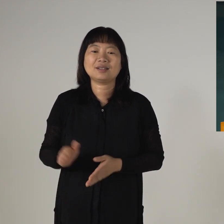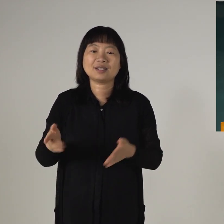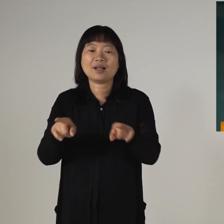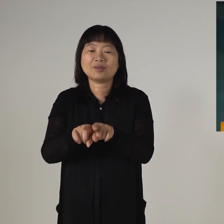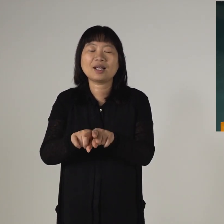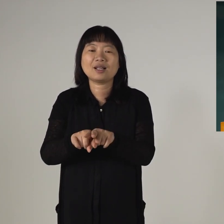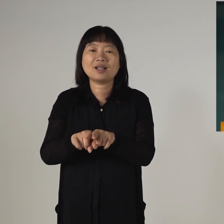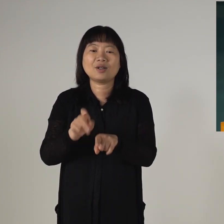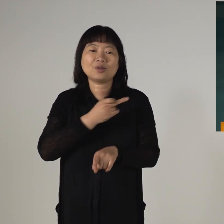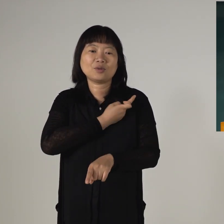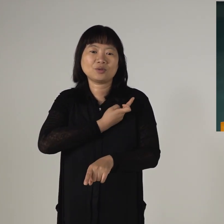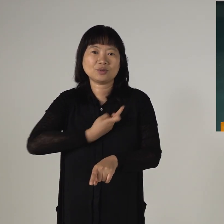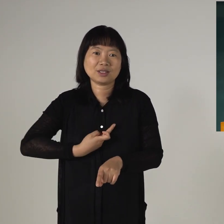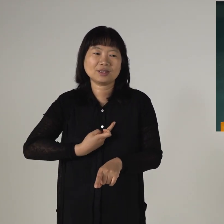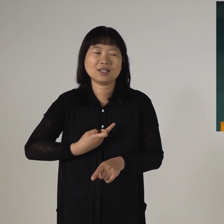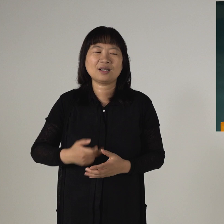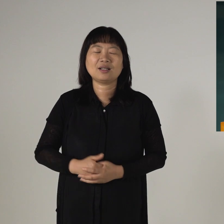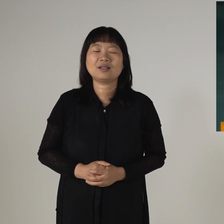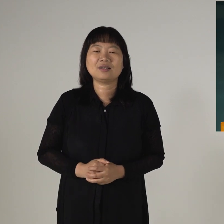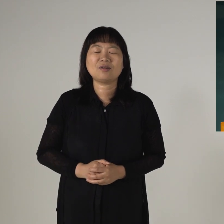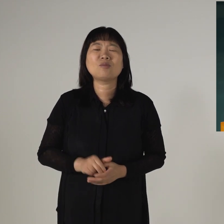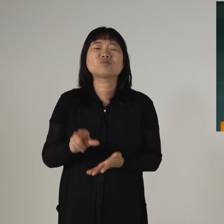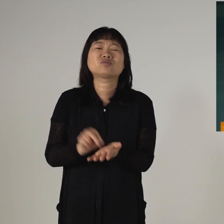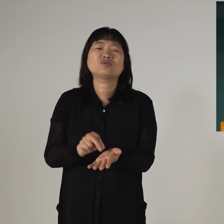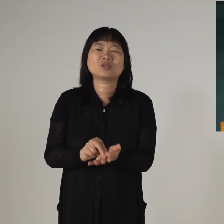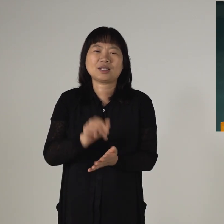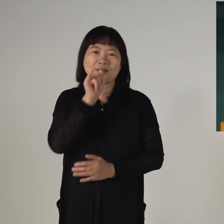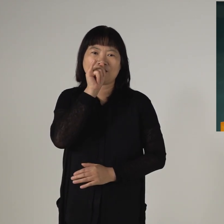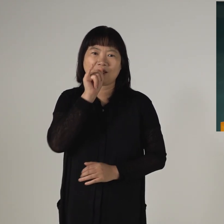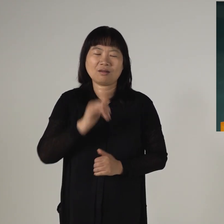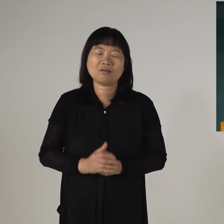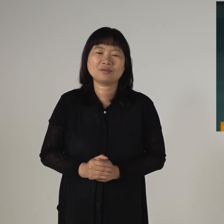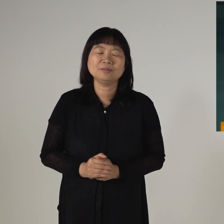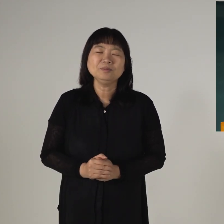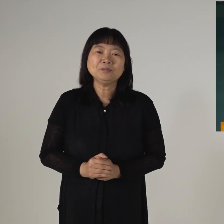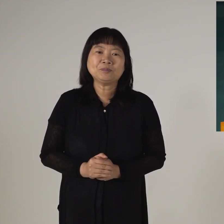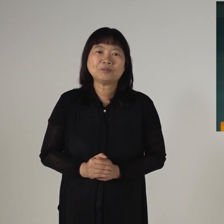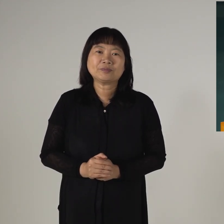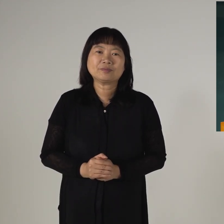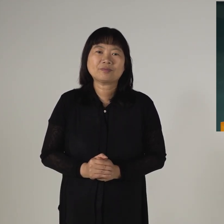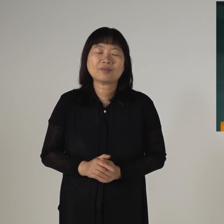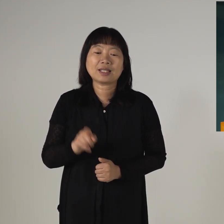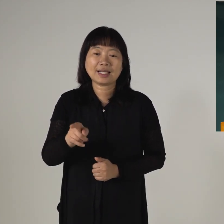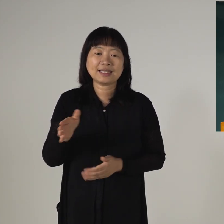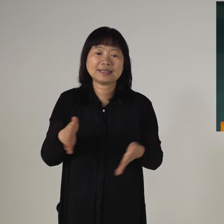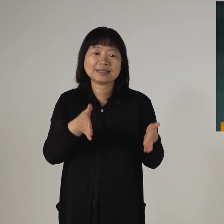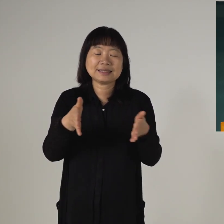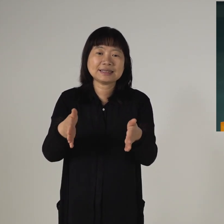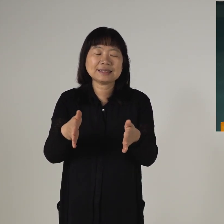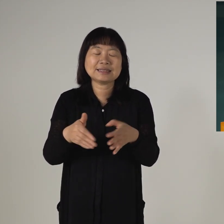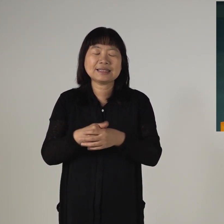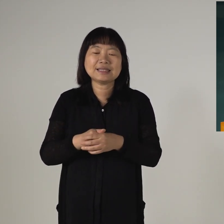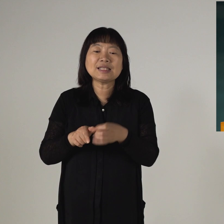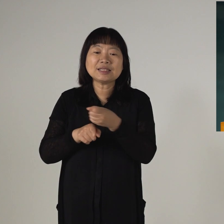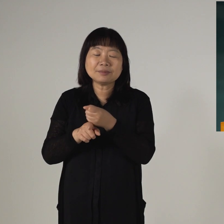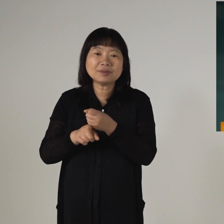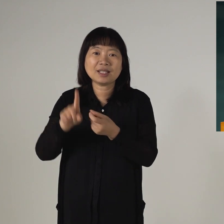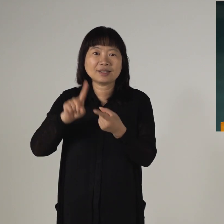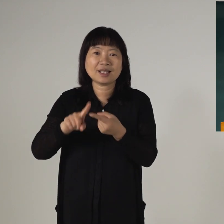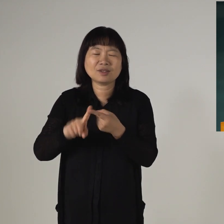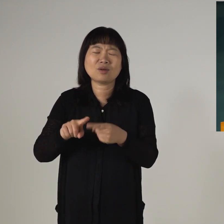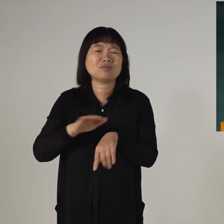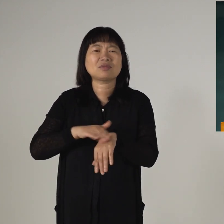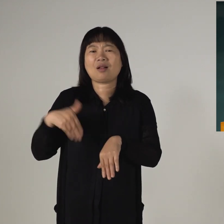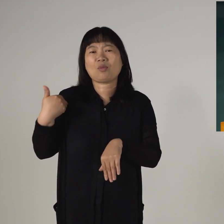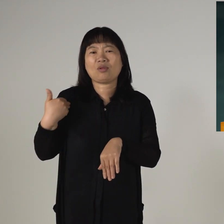함께하고 있는 12제자는 문제가 있어요. 이 길이 뭘 의미하는지